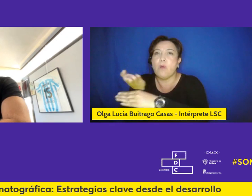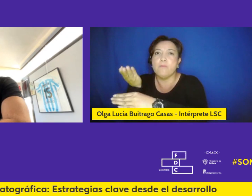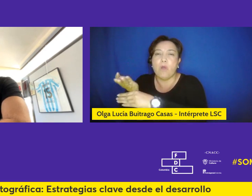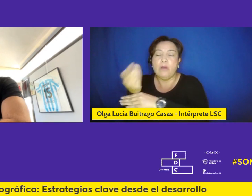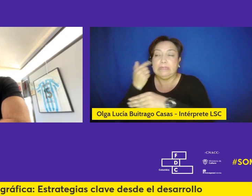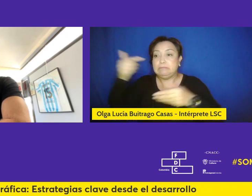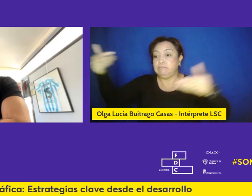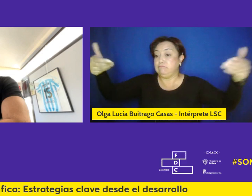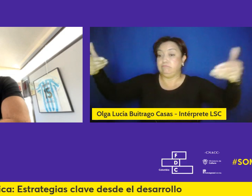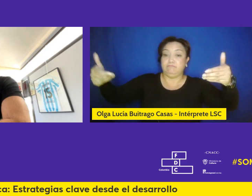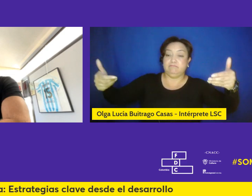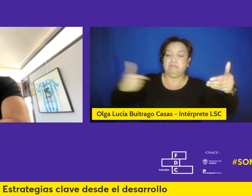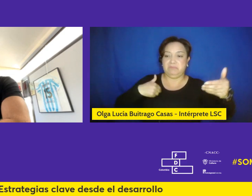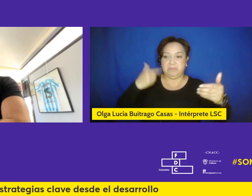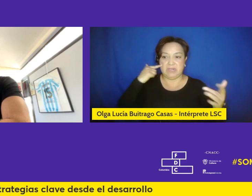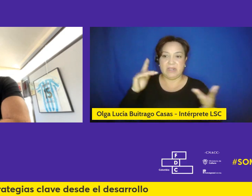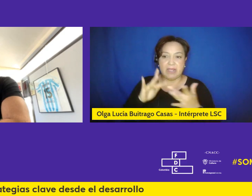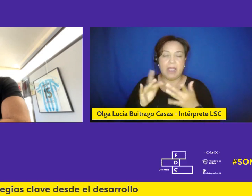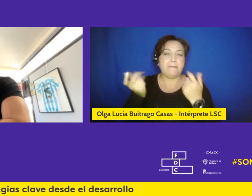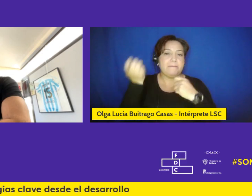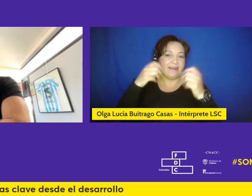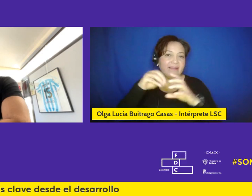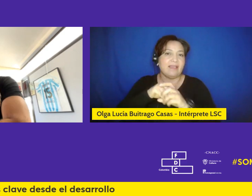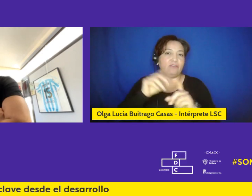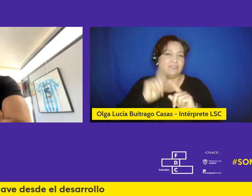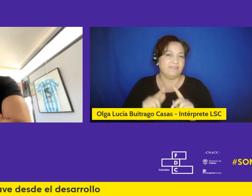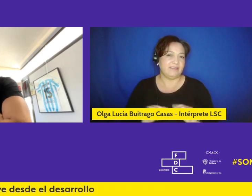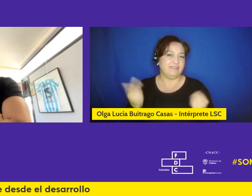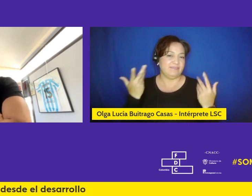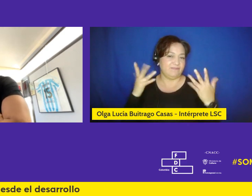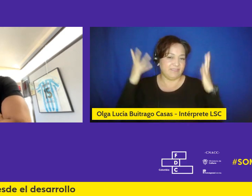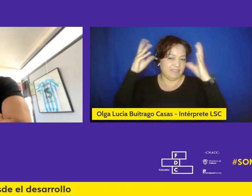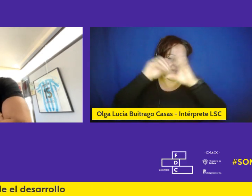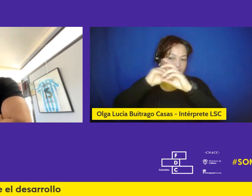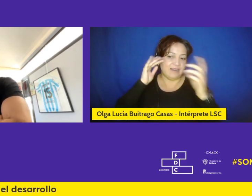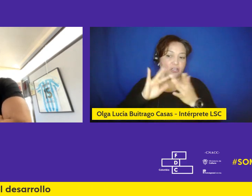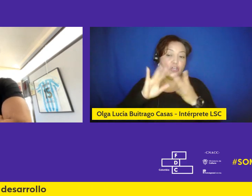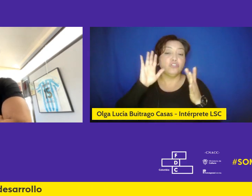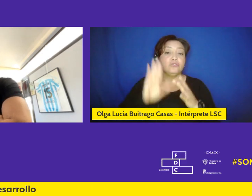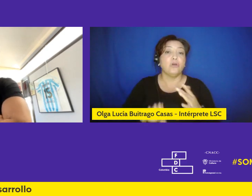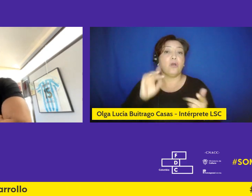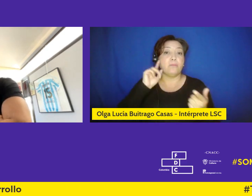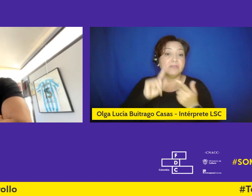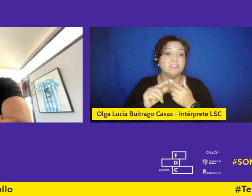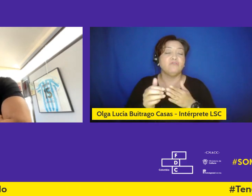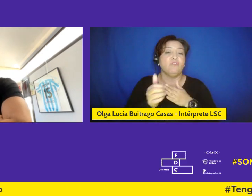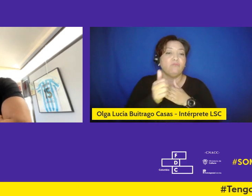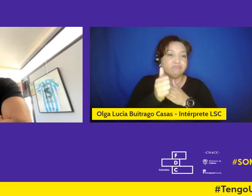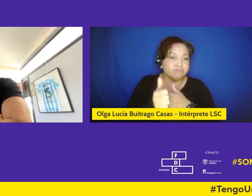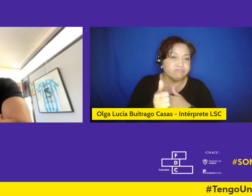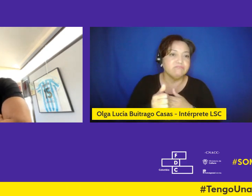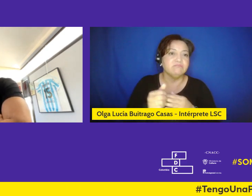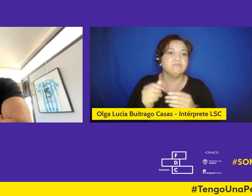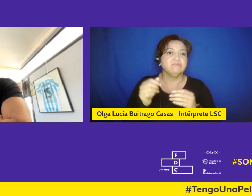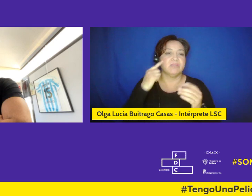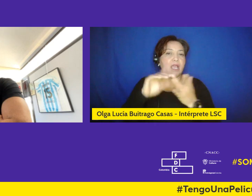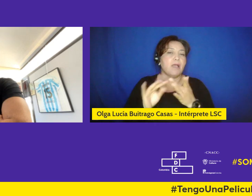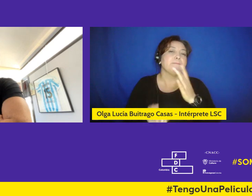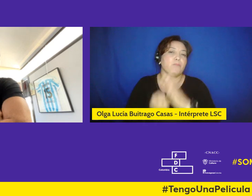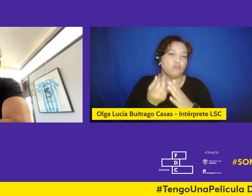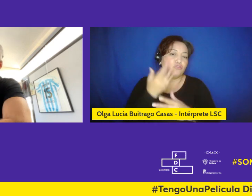distintos mercados y festivales para llevarlo y que esté ahí y que demás productores puedan